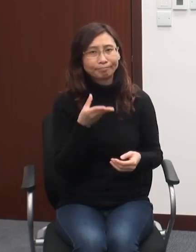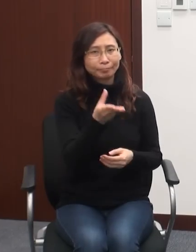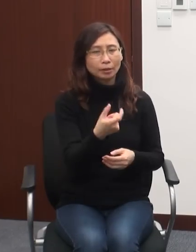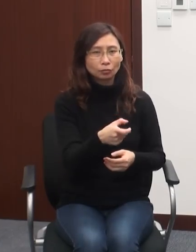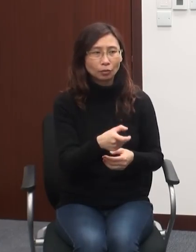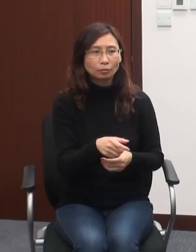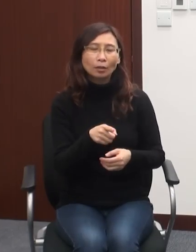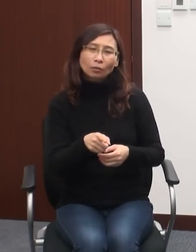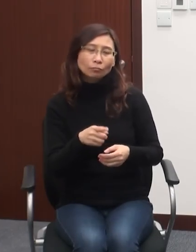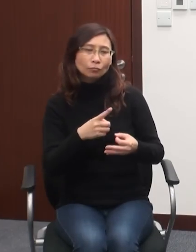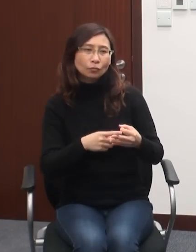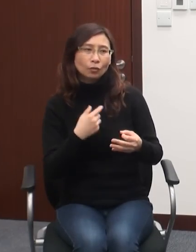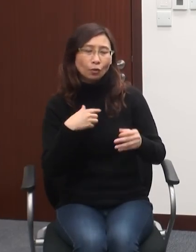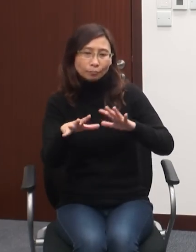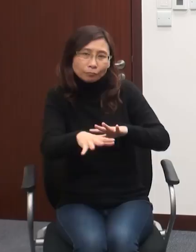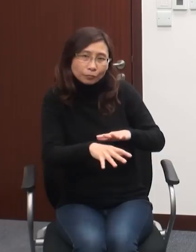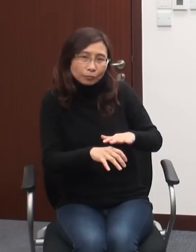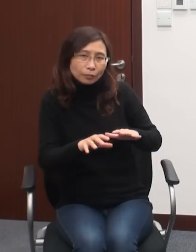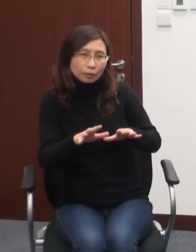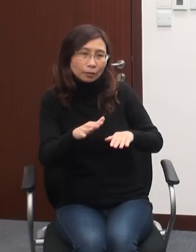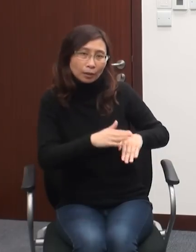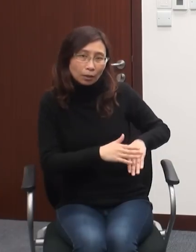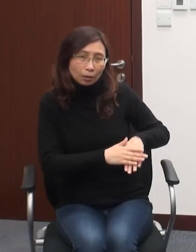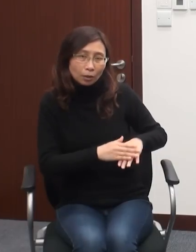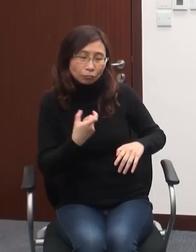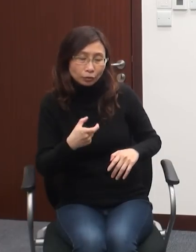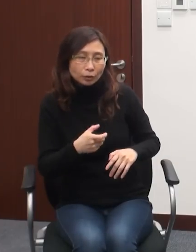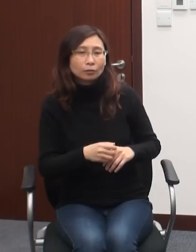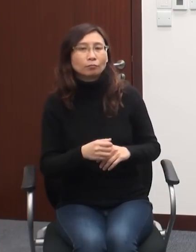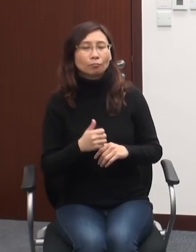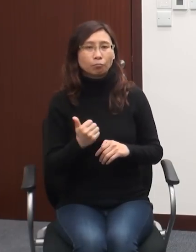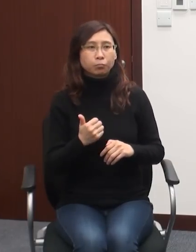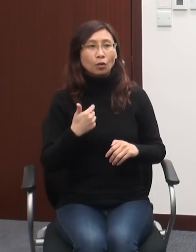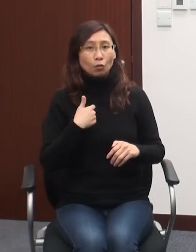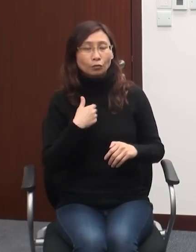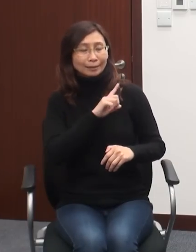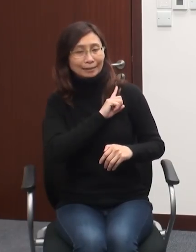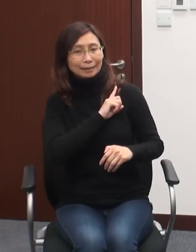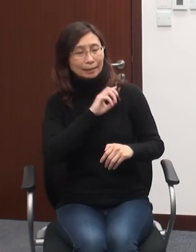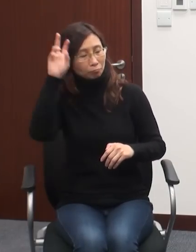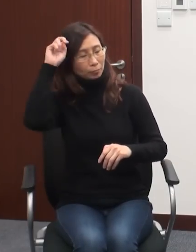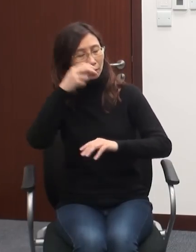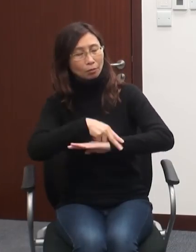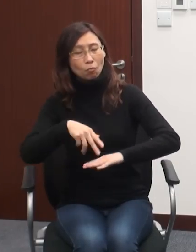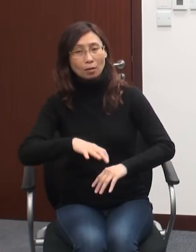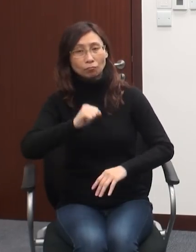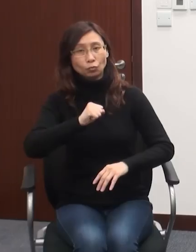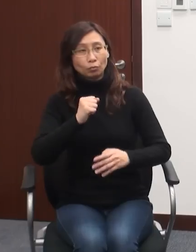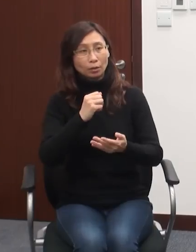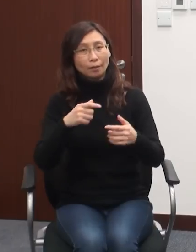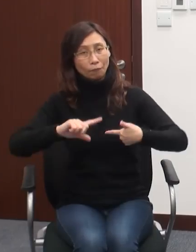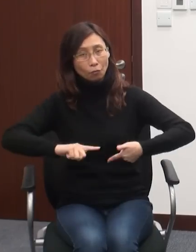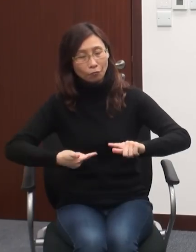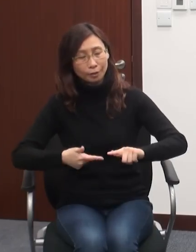咁真係得唔派糖，我收你啲錢佢。咁佢就話我收啲錢佢咧，我有我嘅用法。嗱呢一個咧當然係